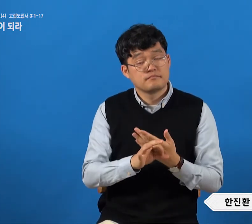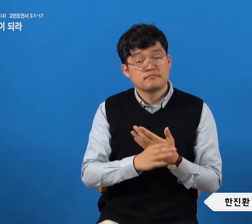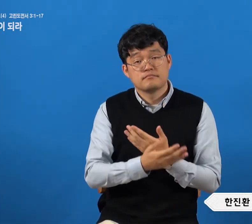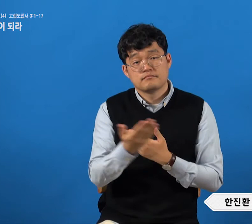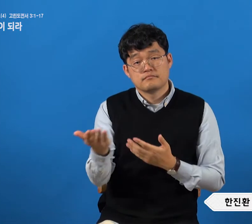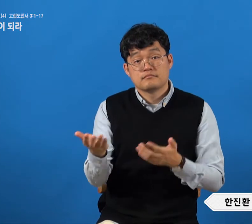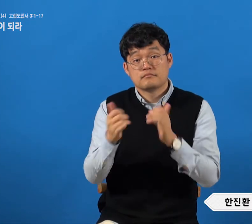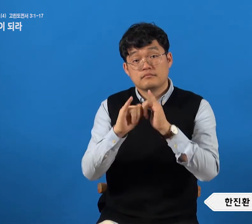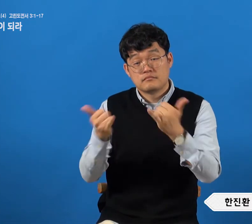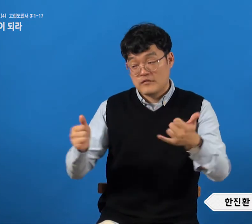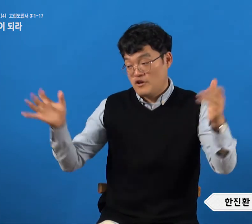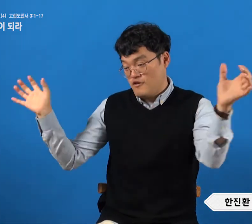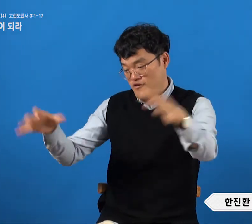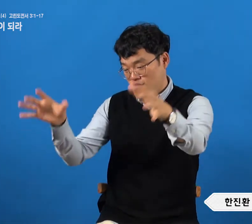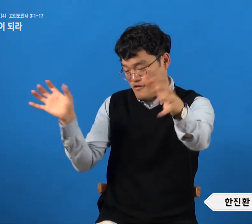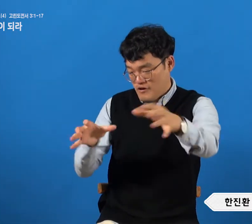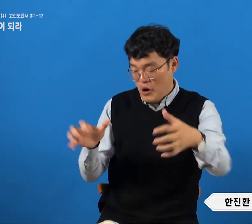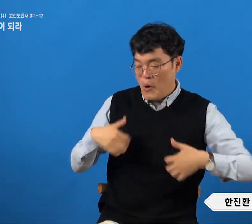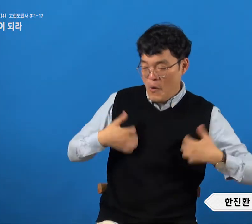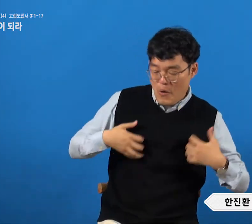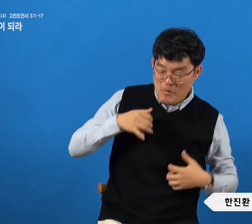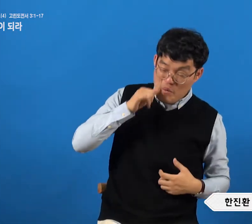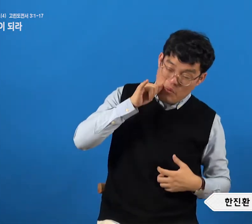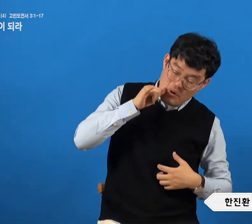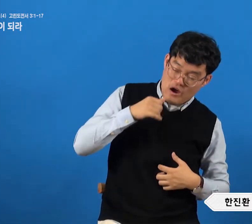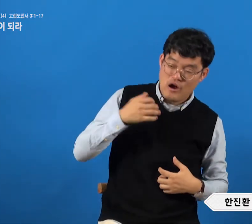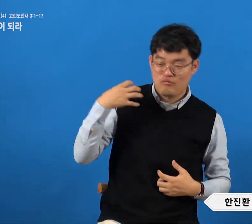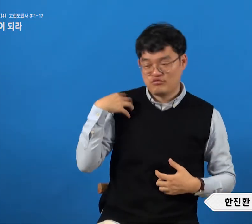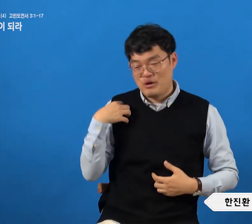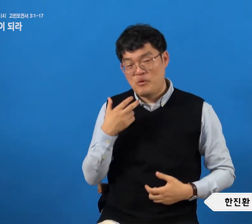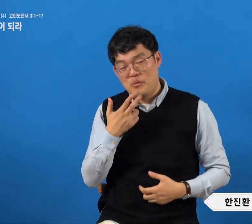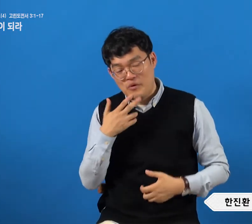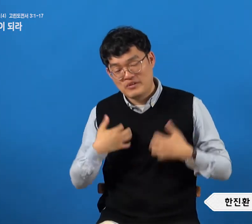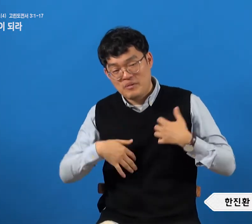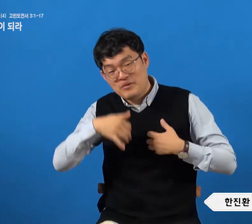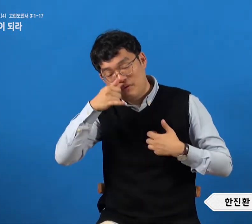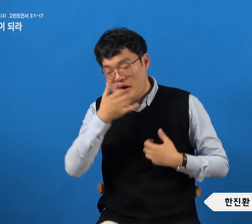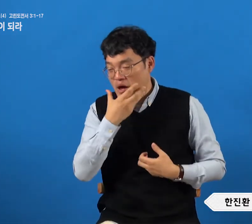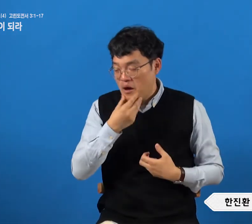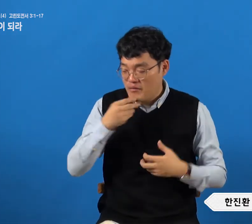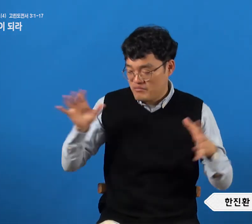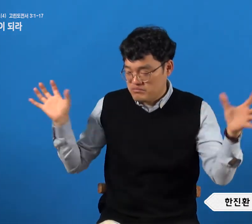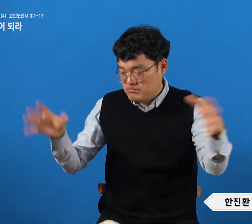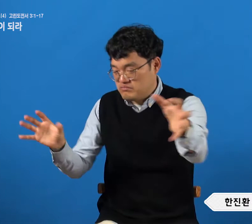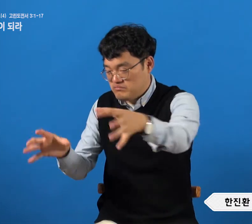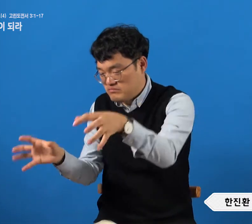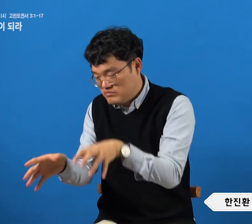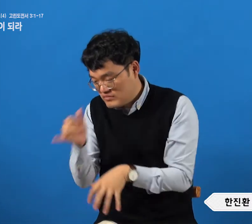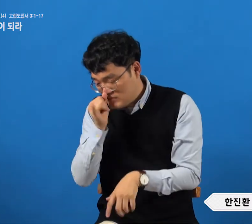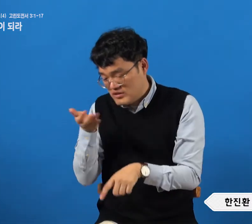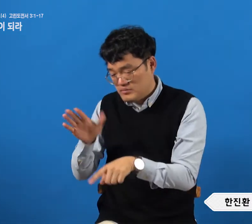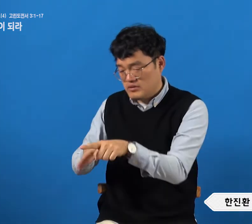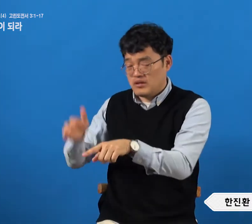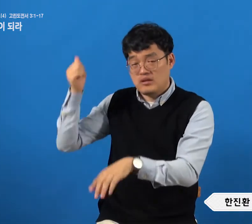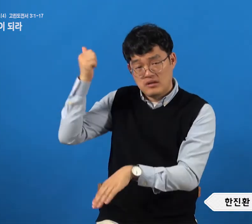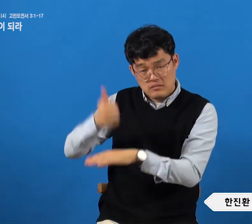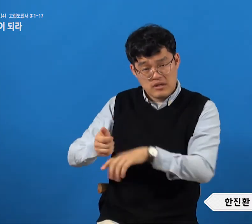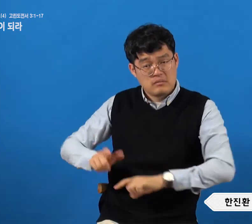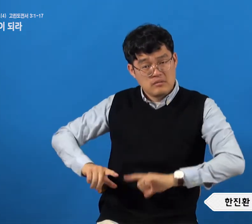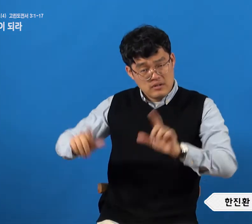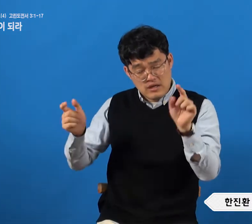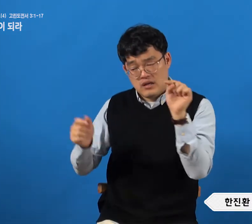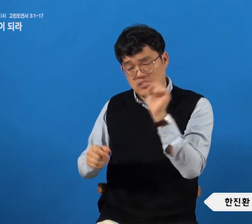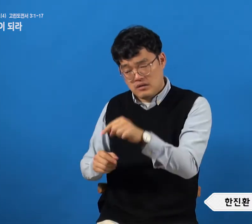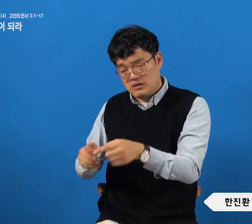그러면 사람들은 많이 모일 수 있습니다. 재밌다고, 아무 부담이 없다고 사람들은 많이 모일 수 있지만은